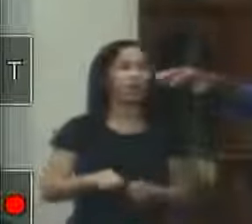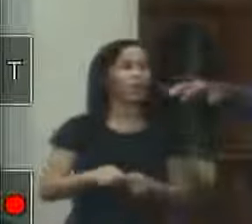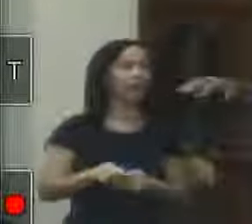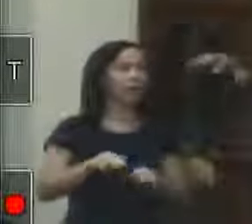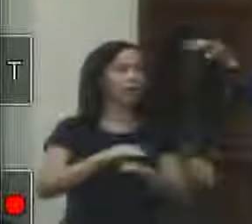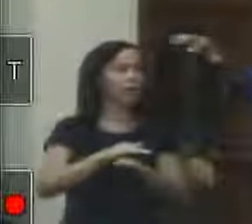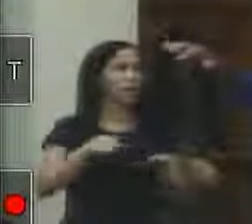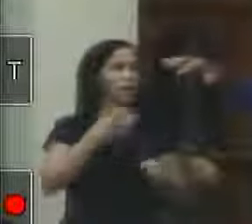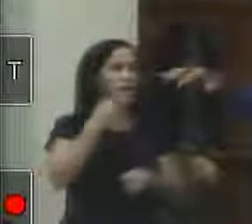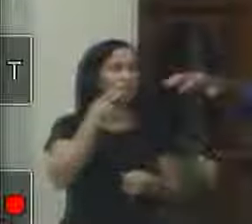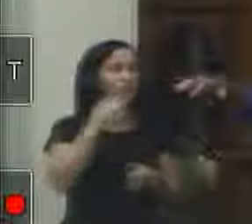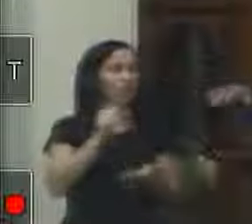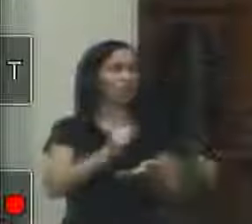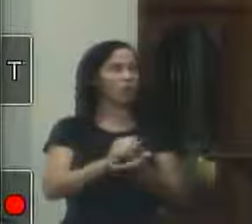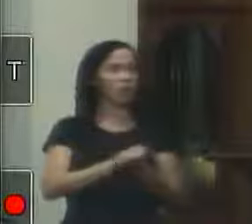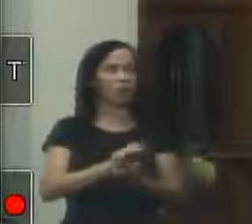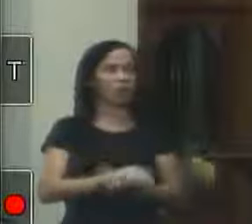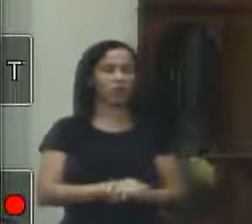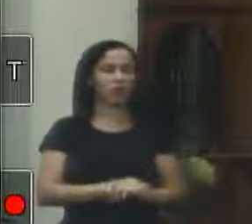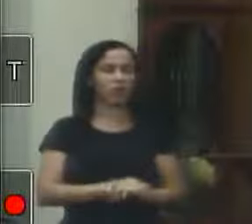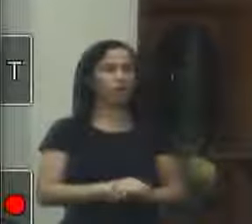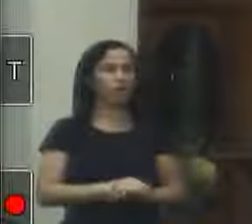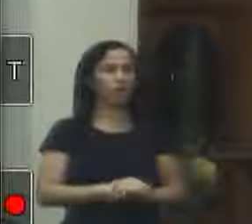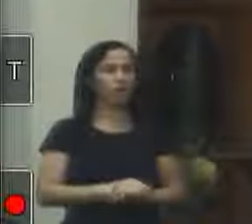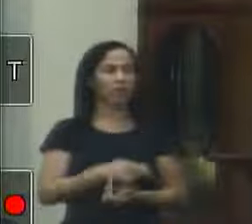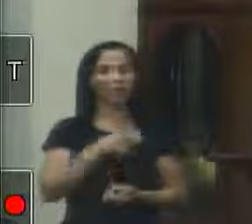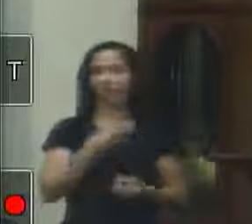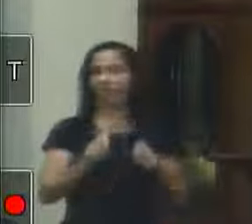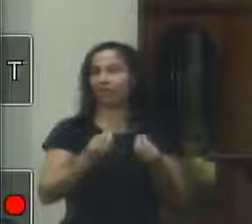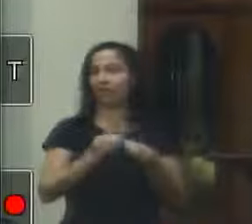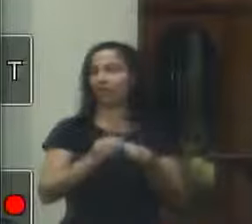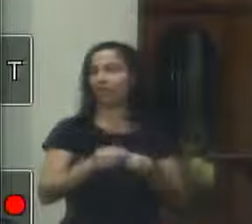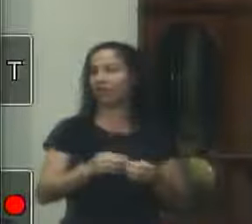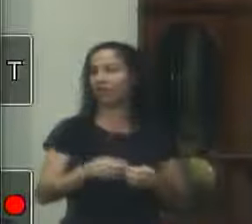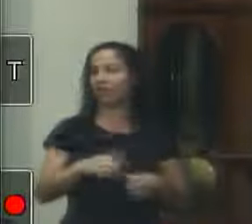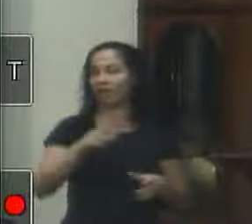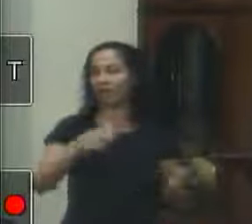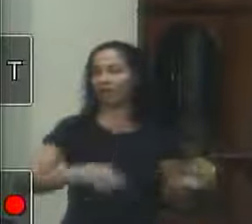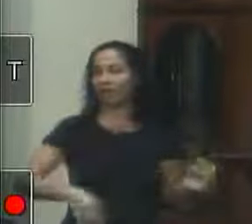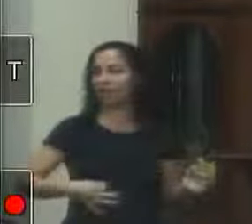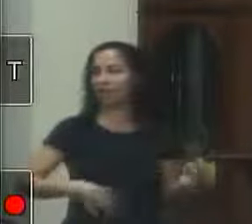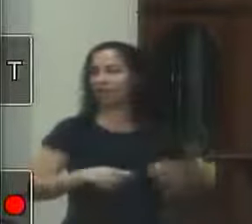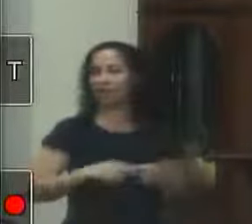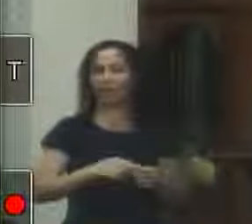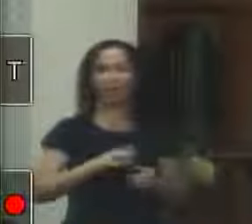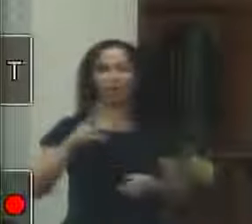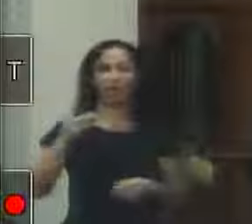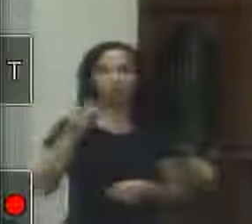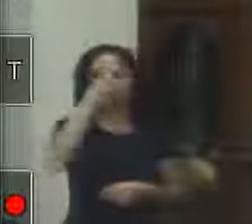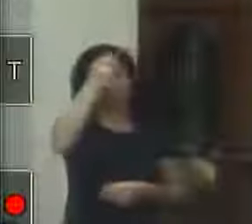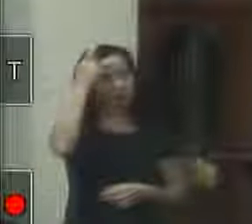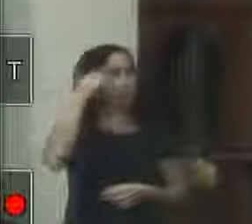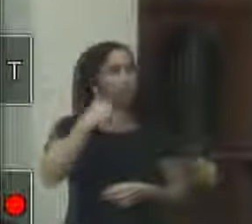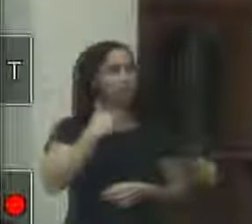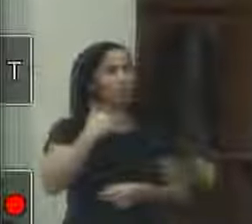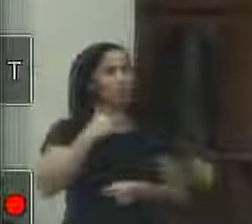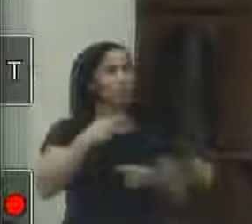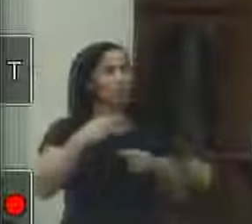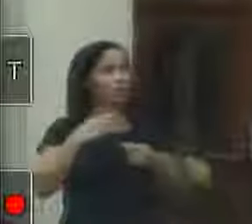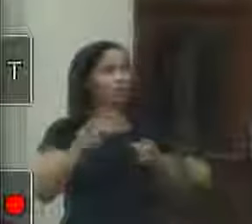matar o valor do decreto. Entendeu? Quanto à conservatória, todo mundo sabia que não podia